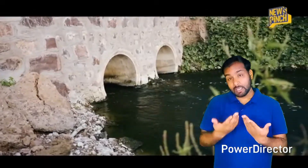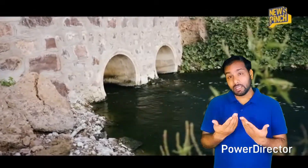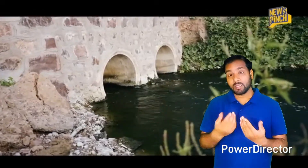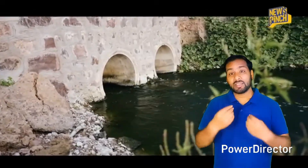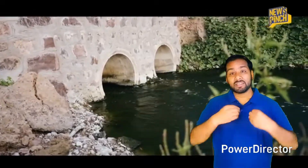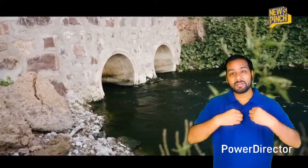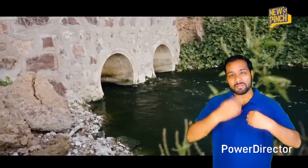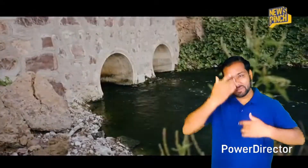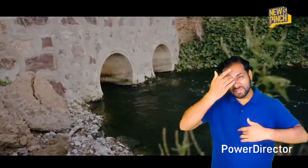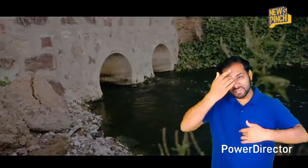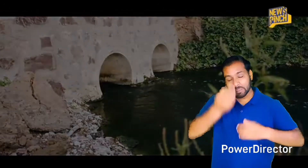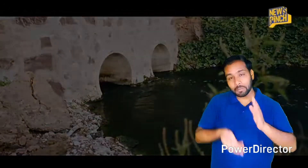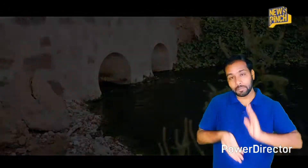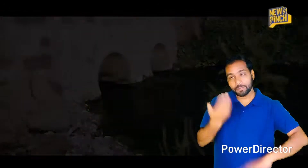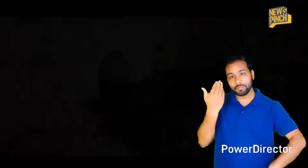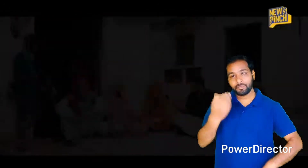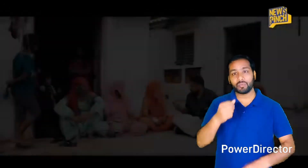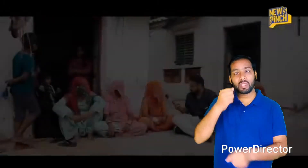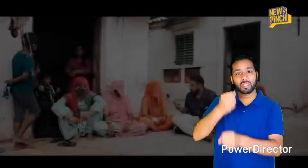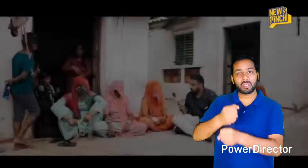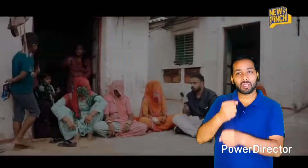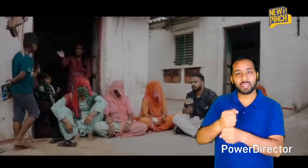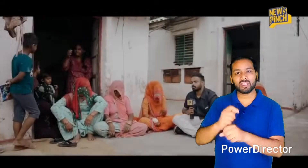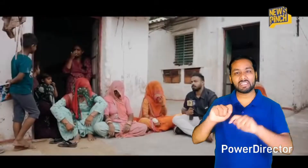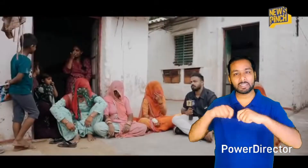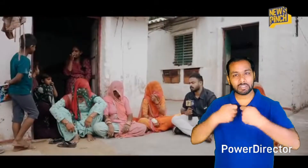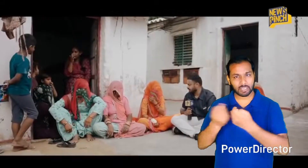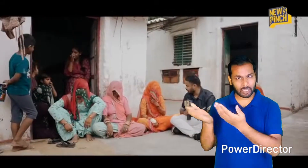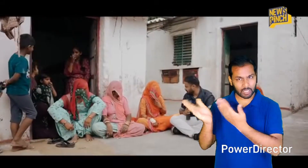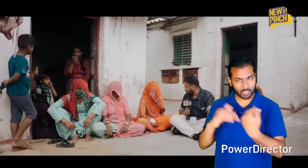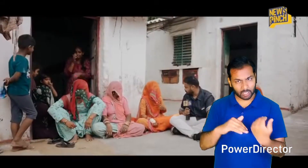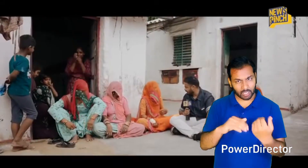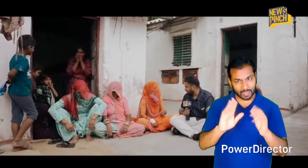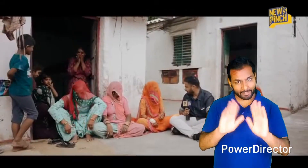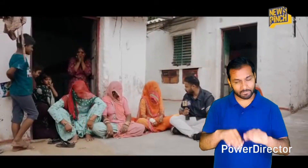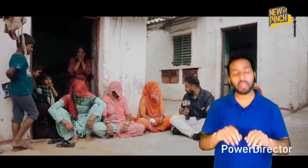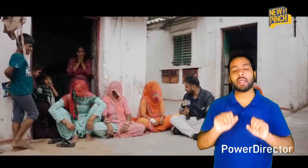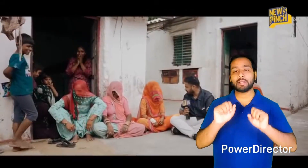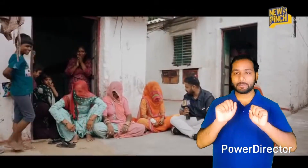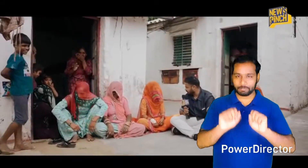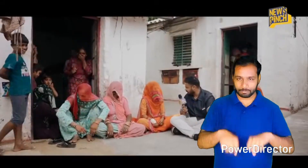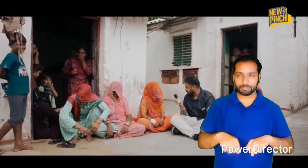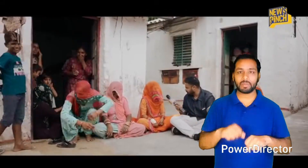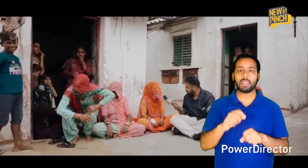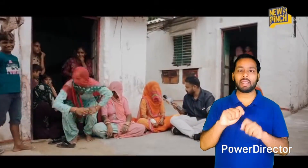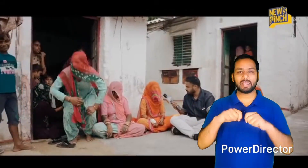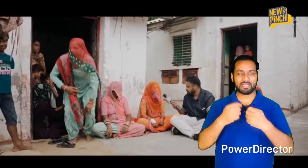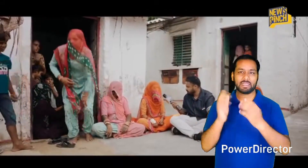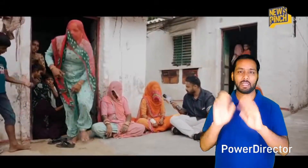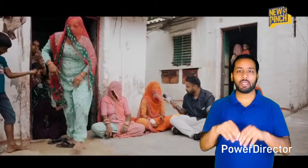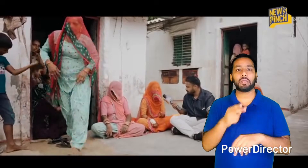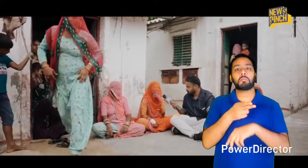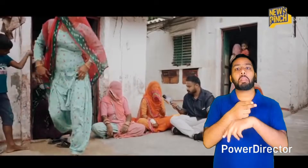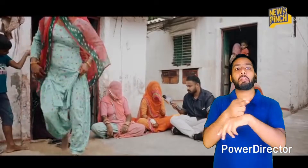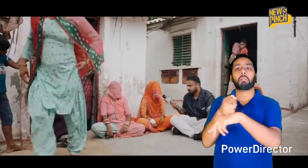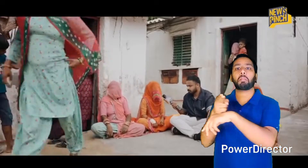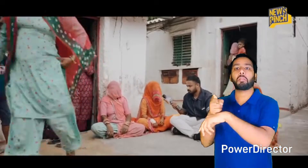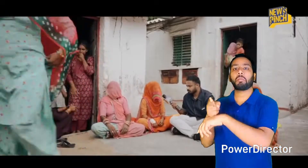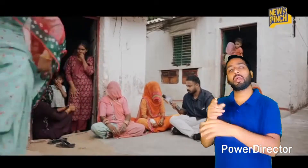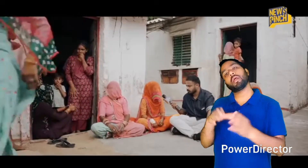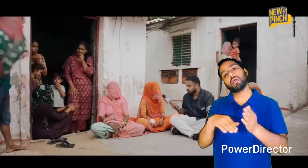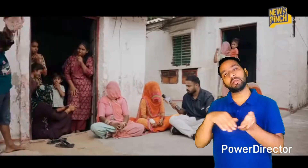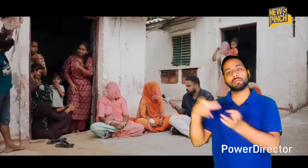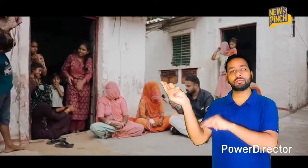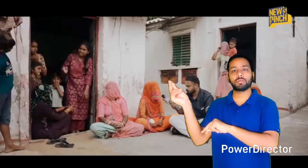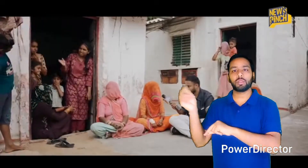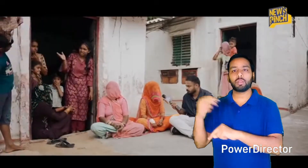होना पड़ता है और उसकी वजह से बीमार होती। तो इधर कोई सरकार के लोग आए, आप लोगों का हालचाल लिया? हाँ, आए थे, वीडियो बना के